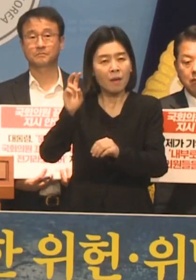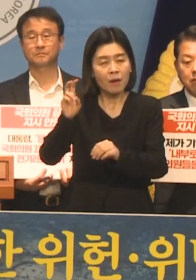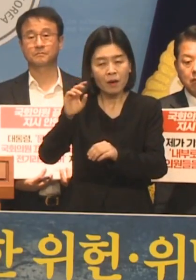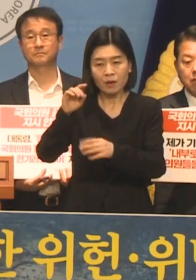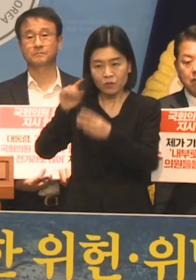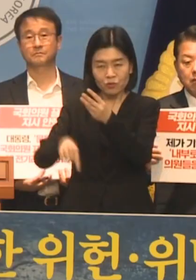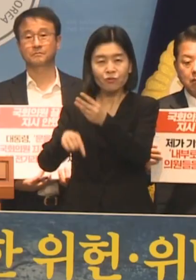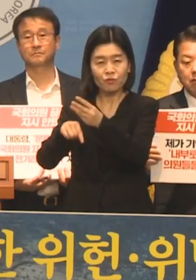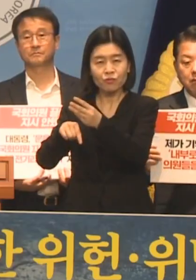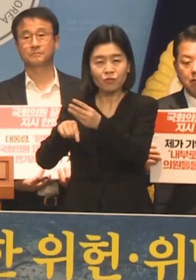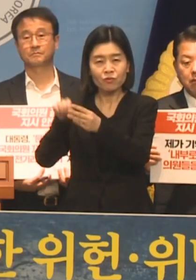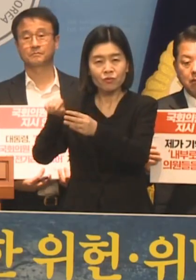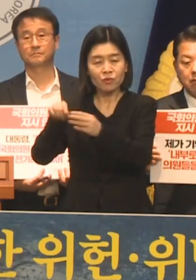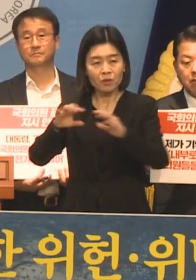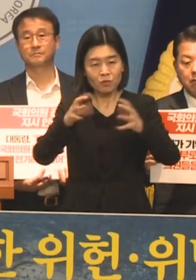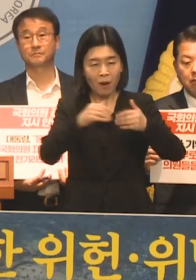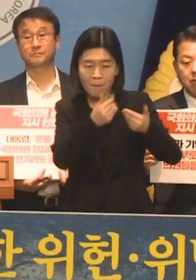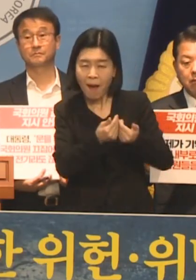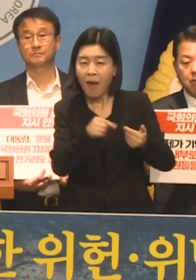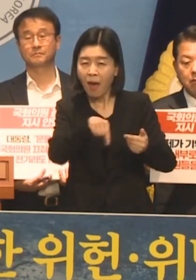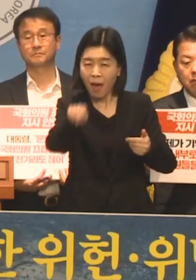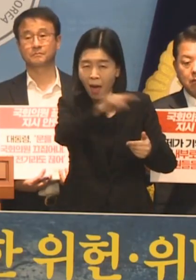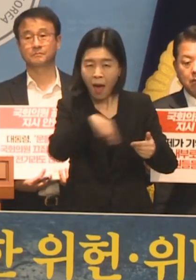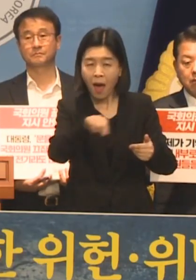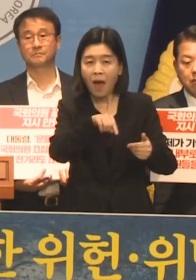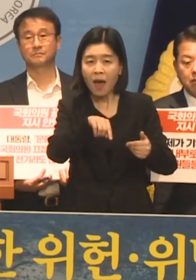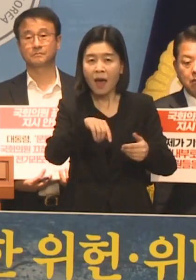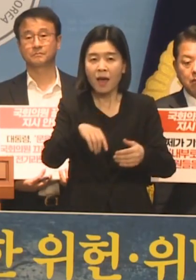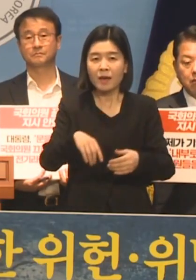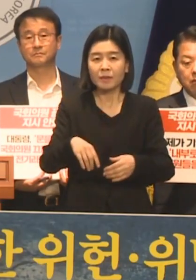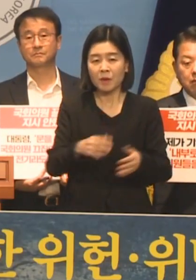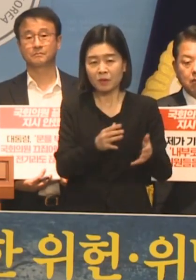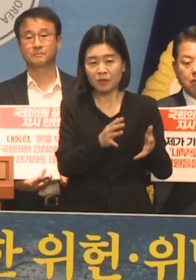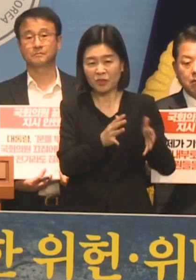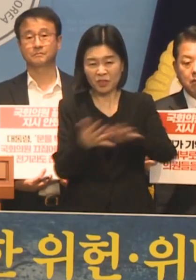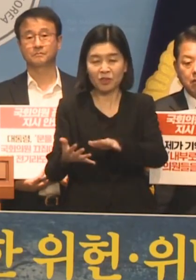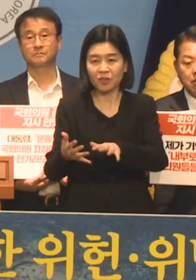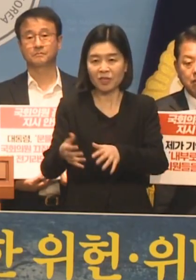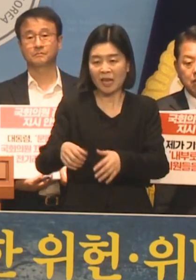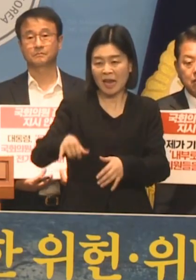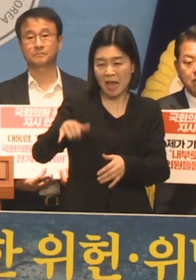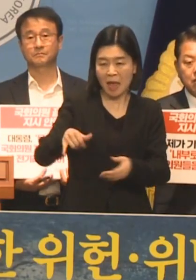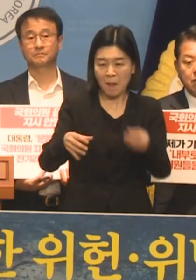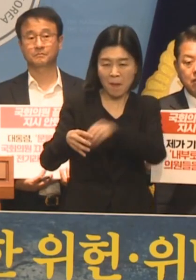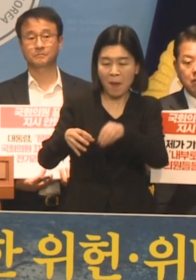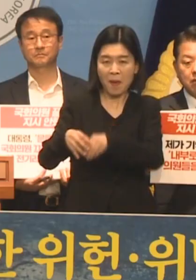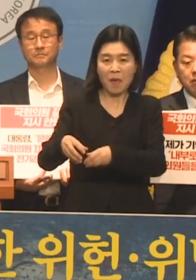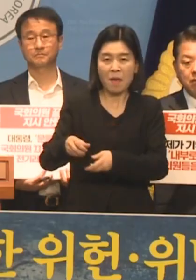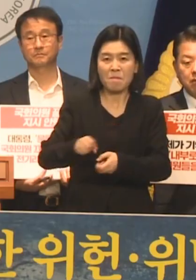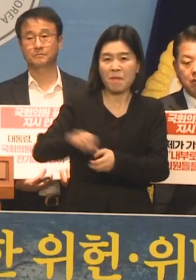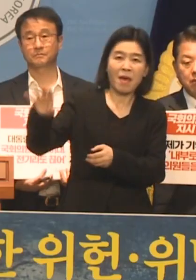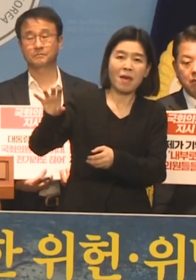세력들은 여지없이 영현백에 담아져서 수거됐을 것입니다.